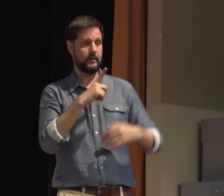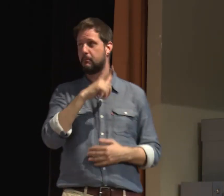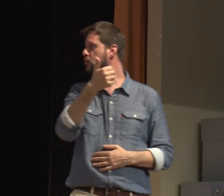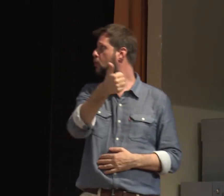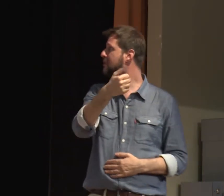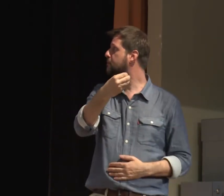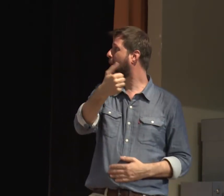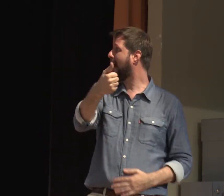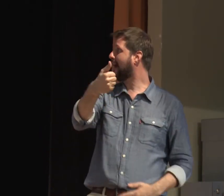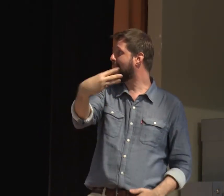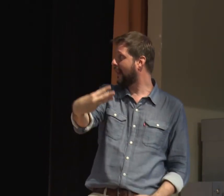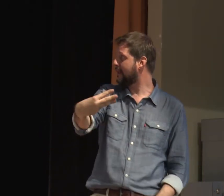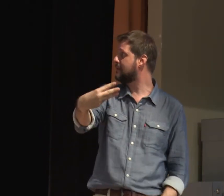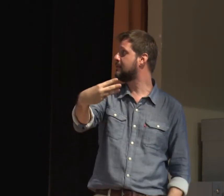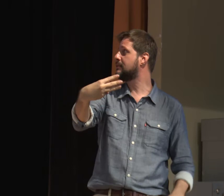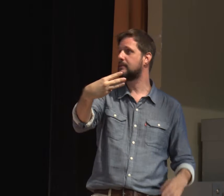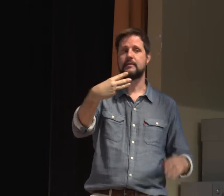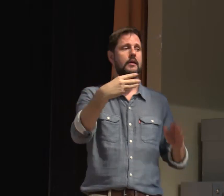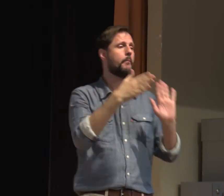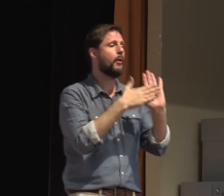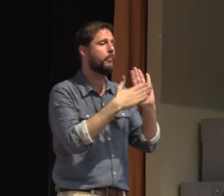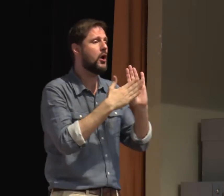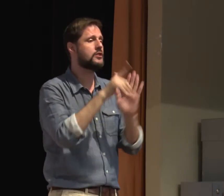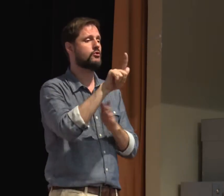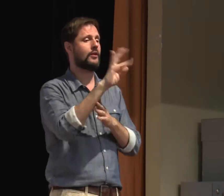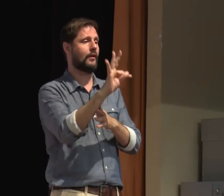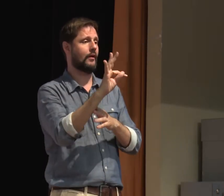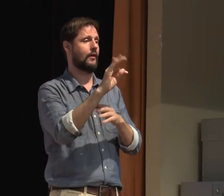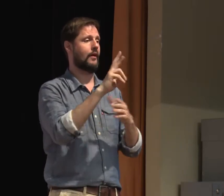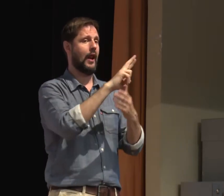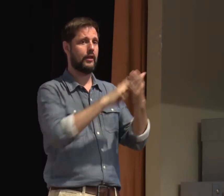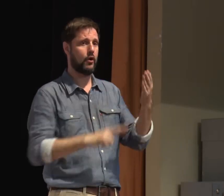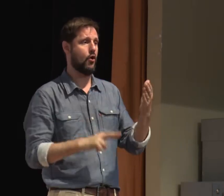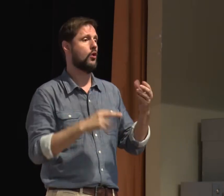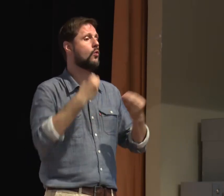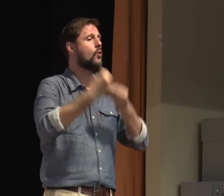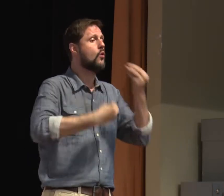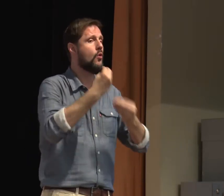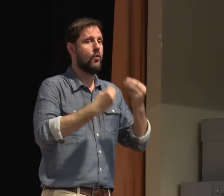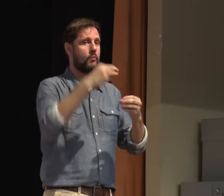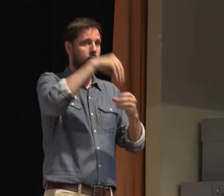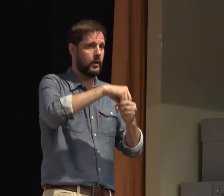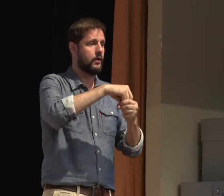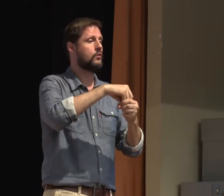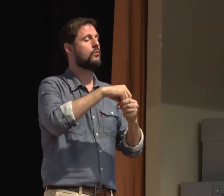Então, após isso, né, em 2013, fizemos uma proposta, num